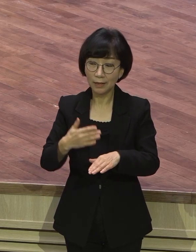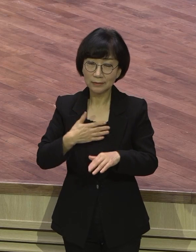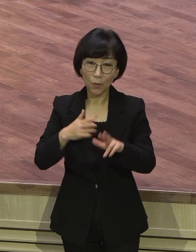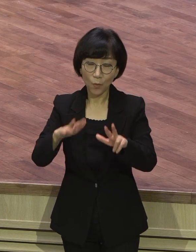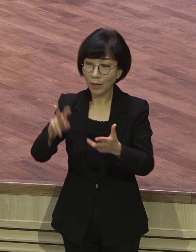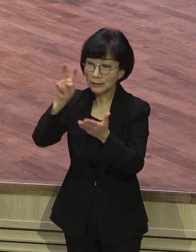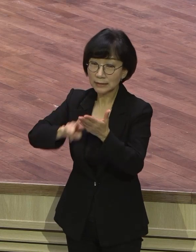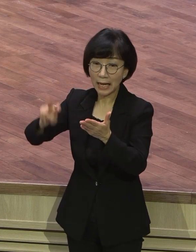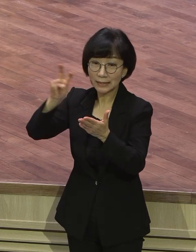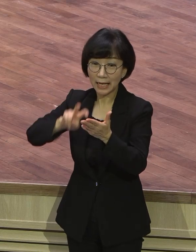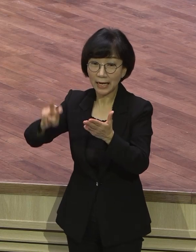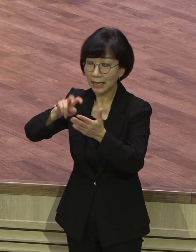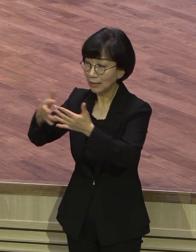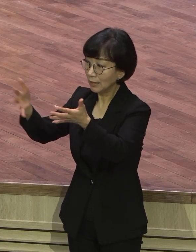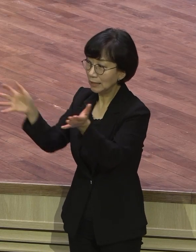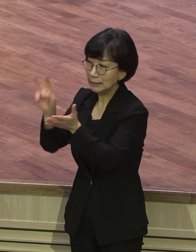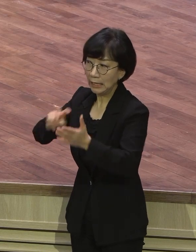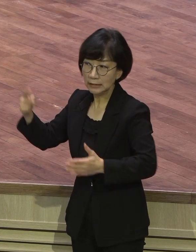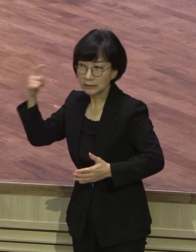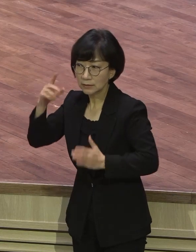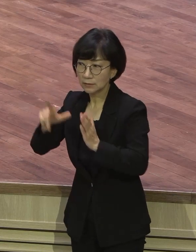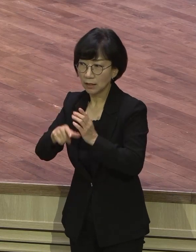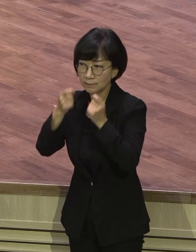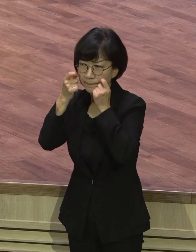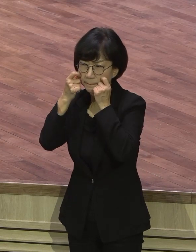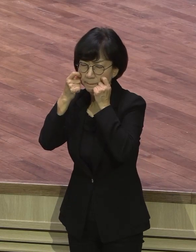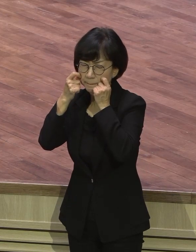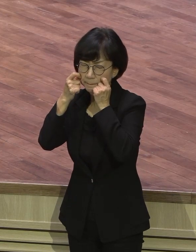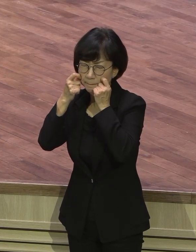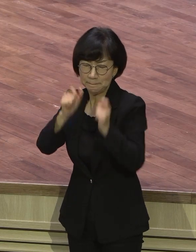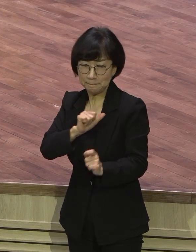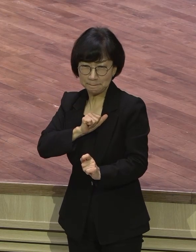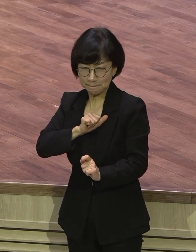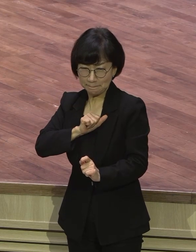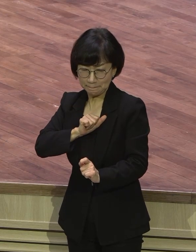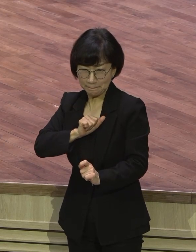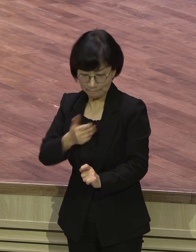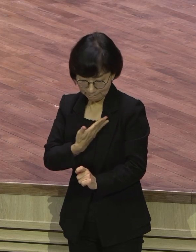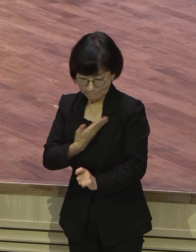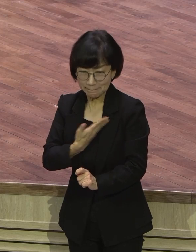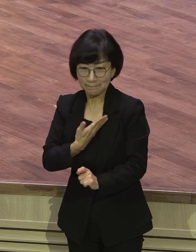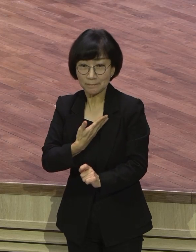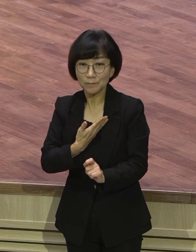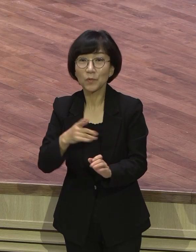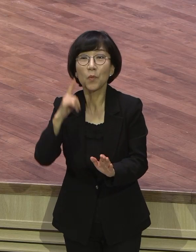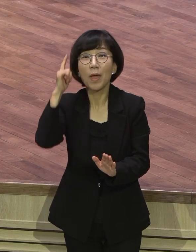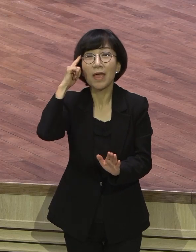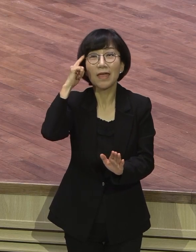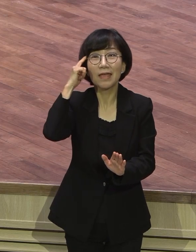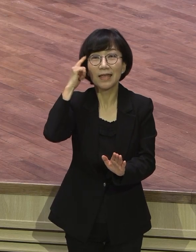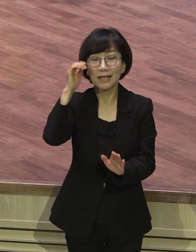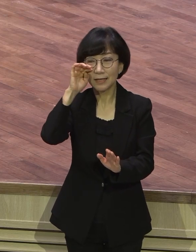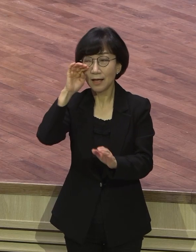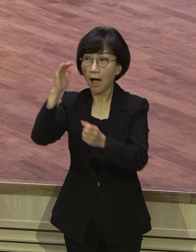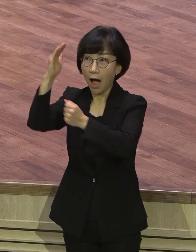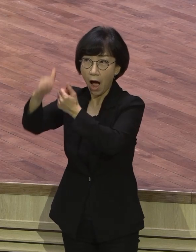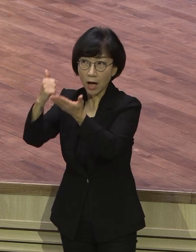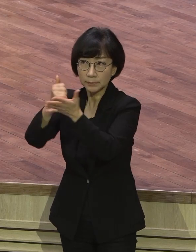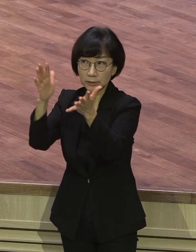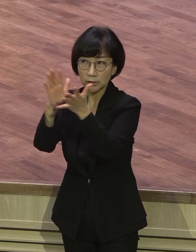눈물이 나서 끝까지 참았어요. 하나님이 성과 우리 찬양대를 지휘하고